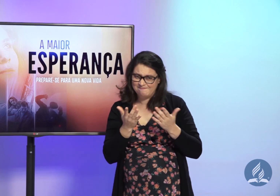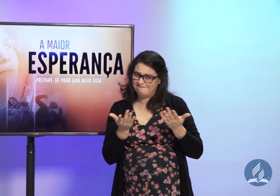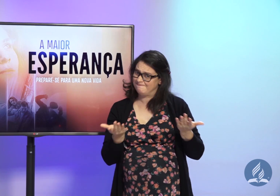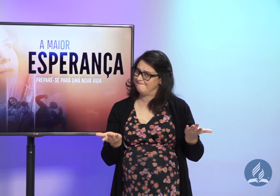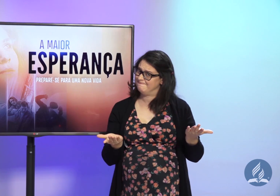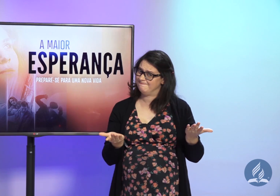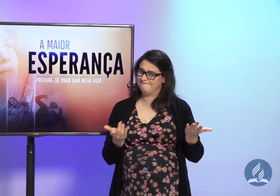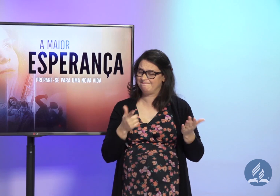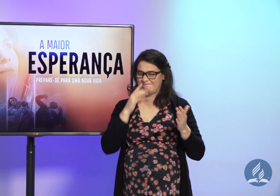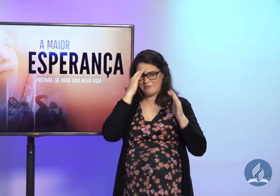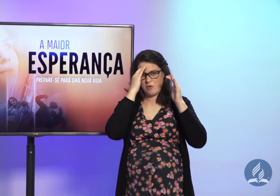seus mandamentos.